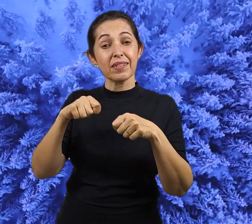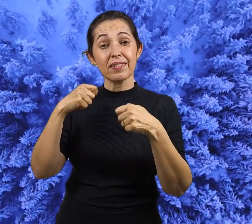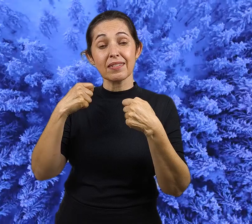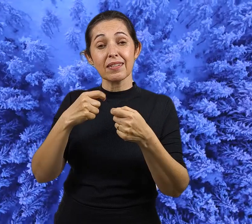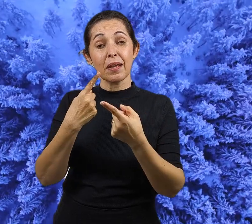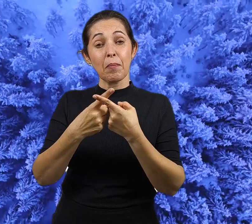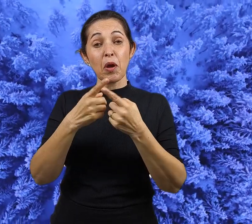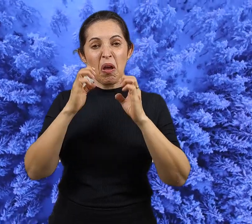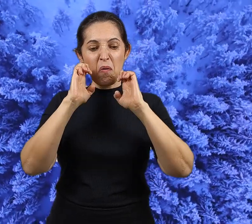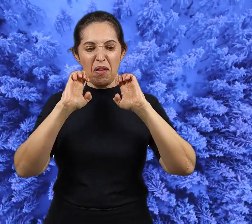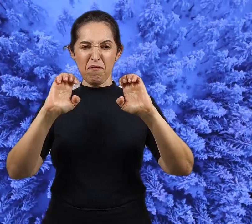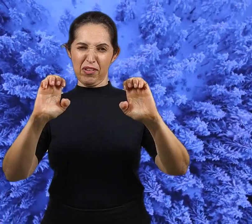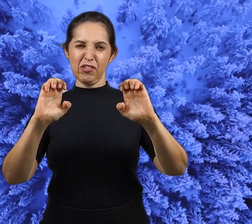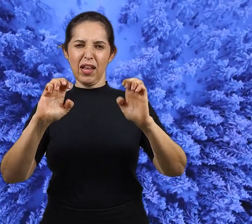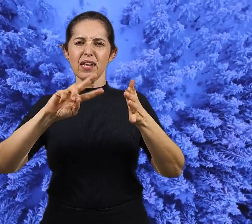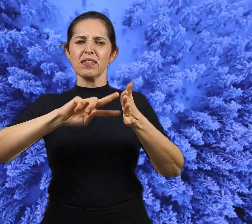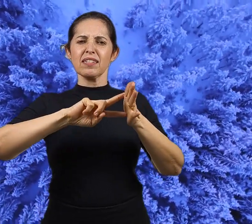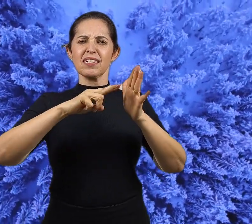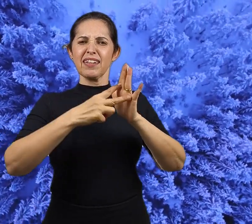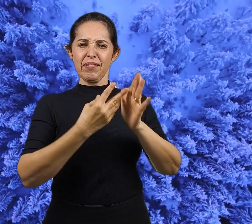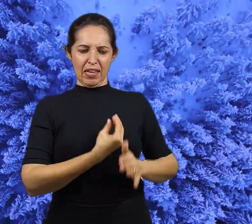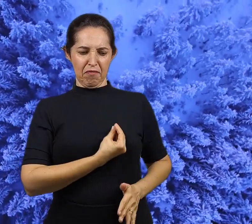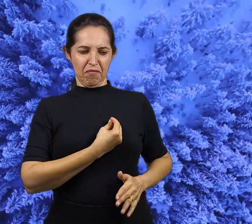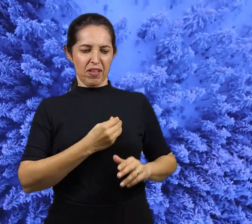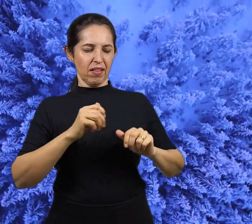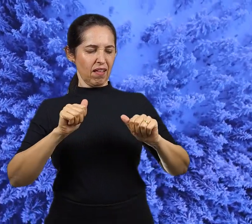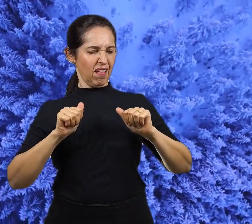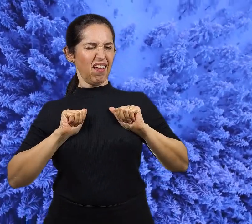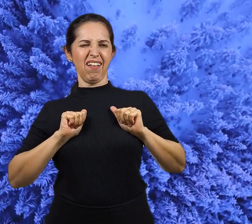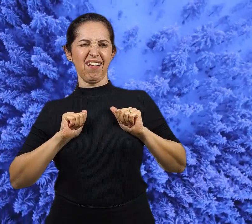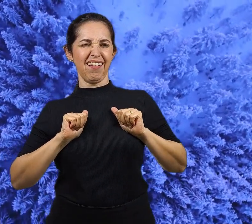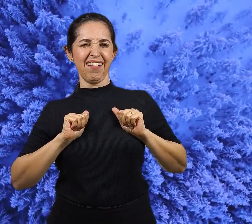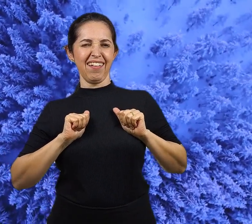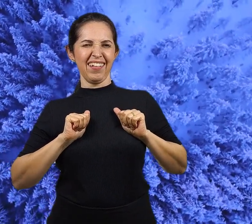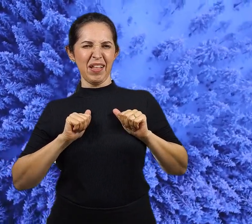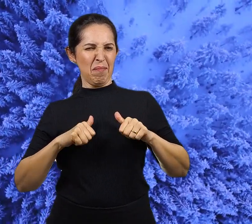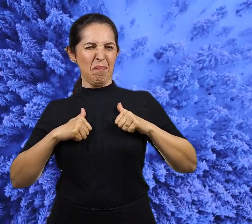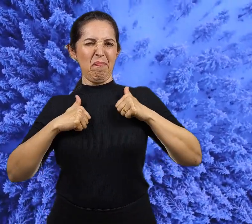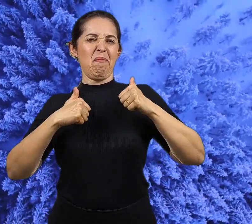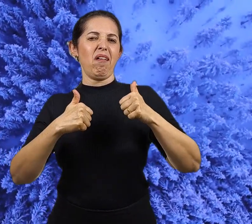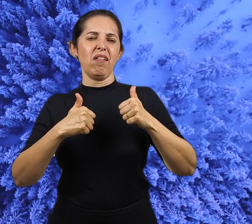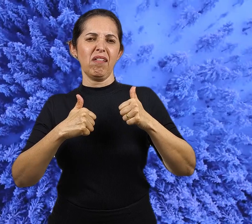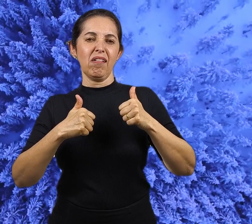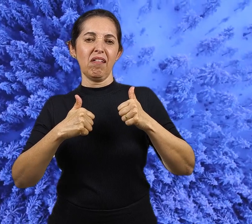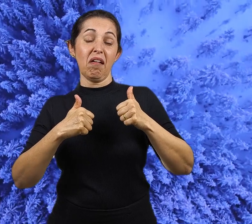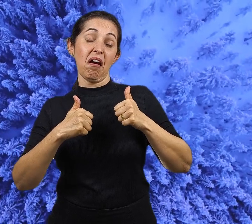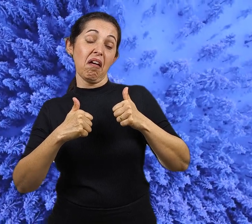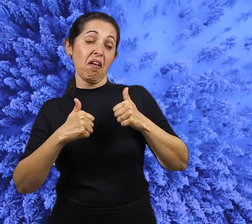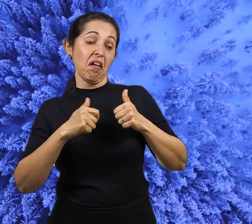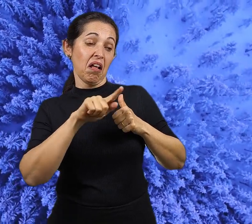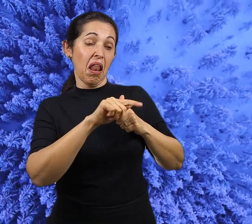Evangelho não é prosperidade que estão pregando aí. Ó, você faz isso, eu te dou aquilo. Você dá tanto que eu te dou,